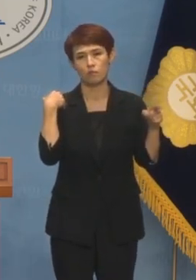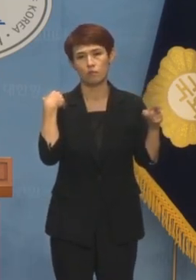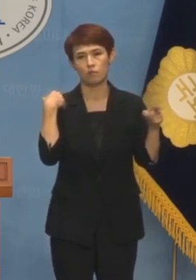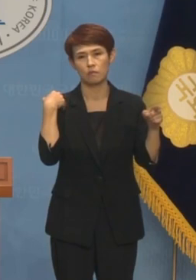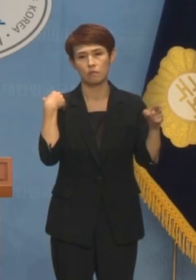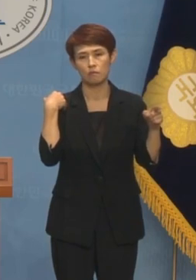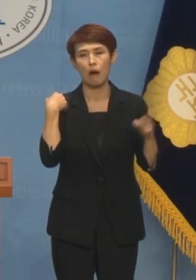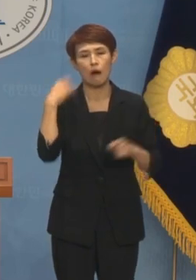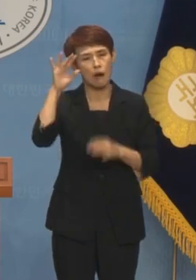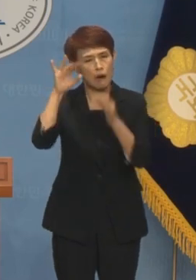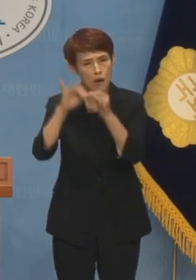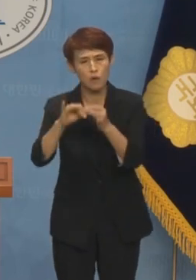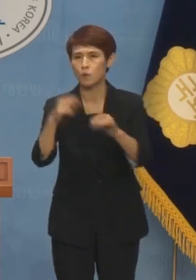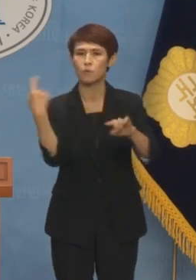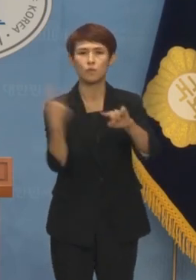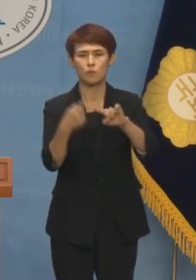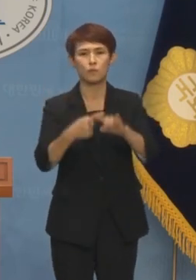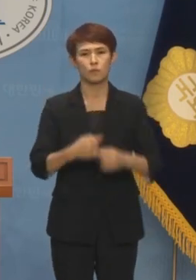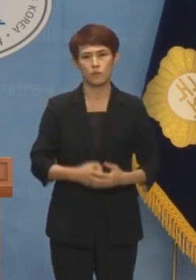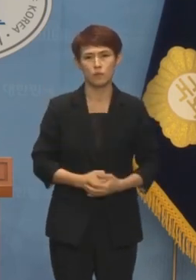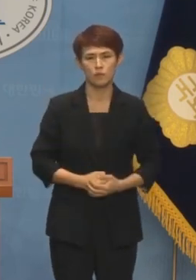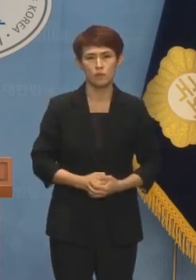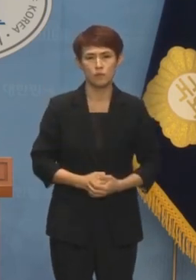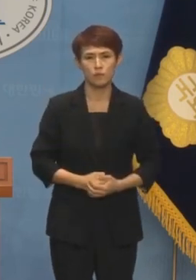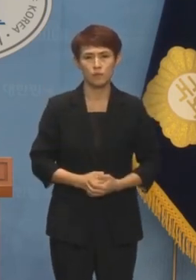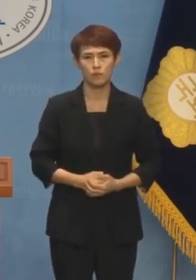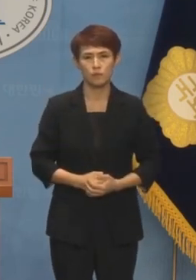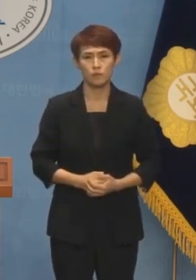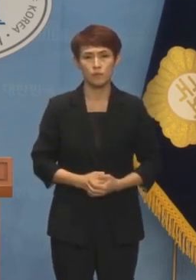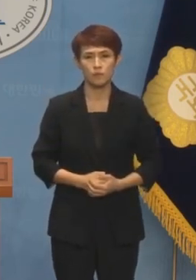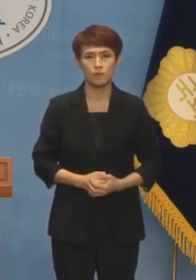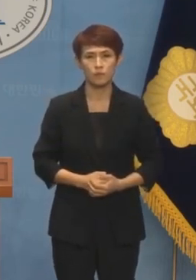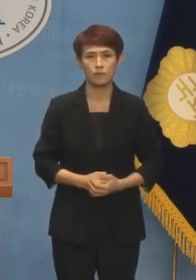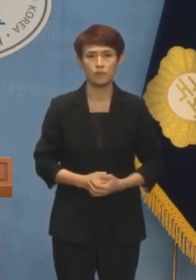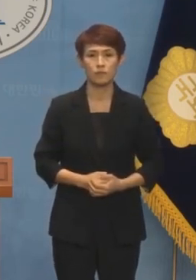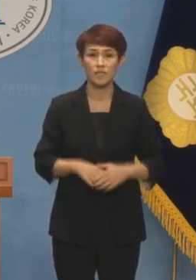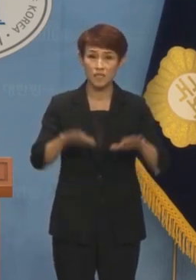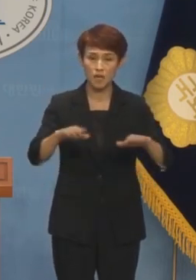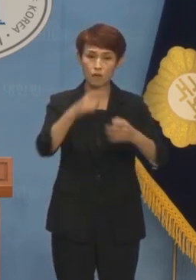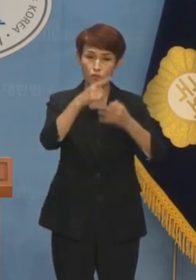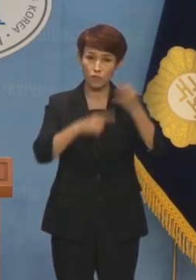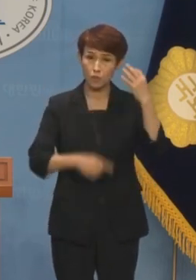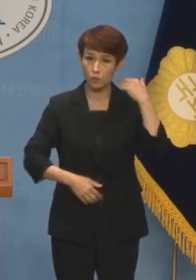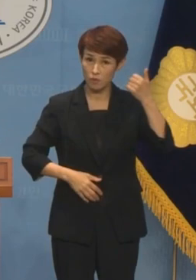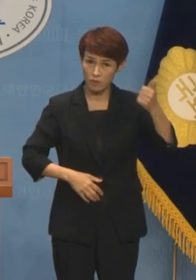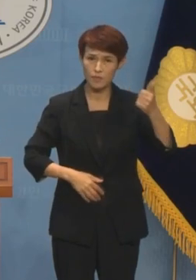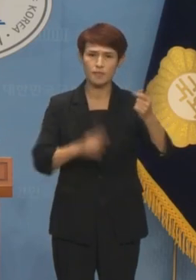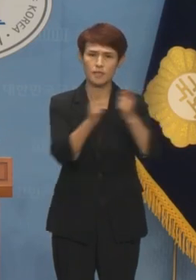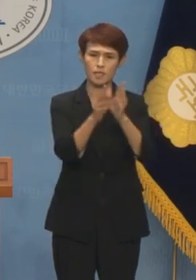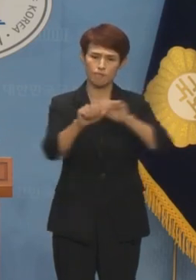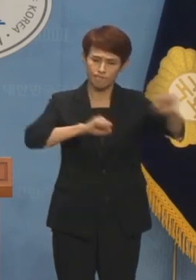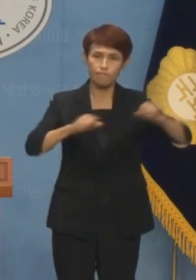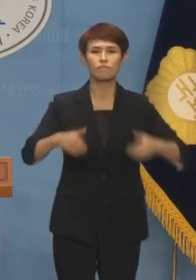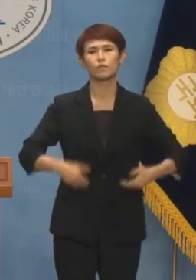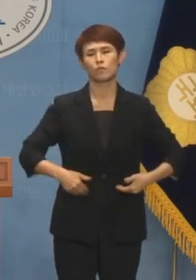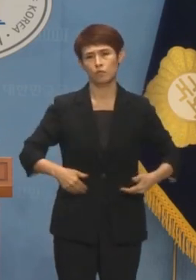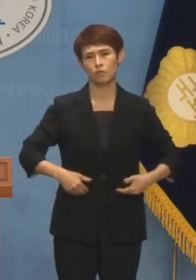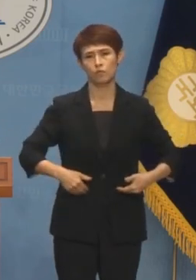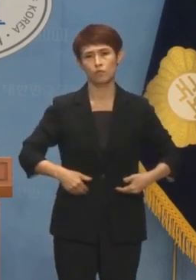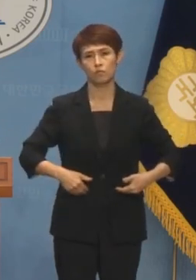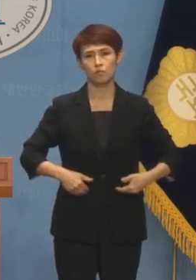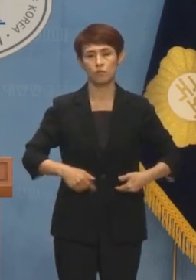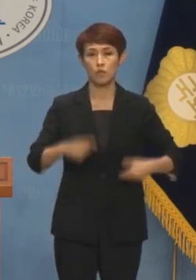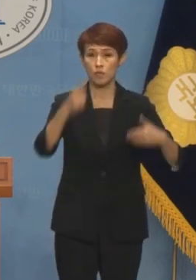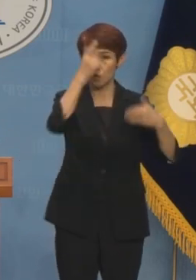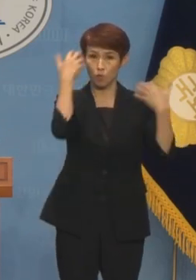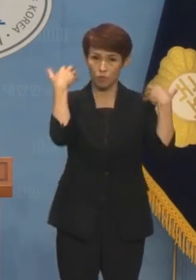암묵적으로 동조한 것과 다를 바 없습니다. 이제 윤석열 대통령이 직접 나서야 합니다.